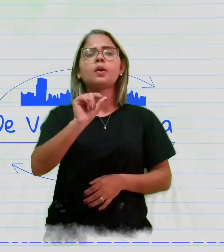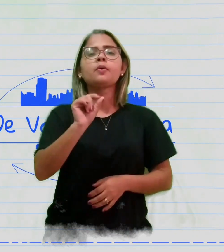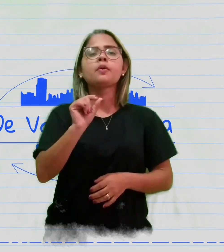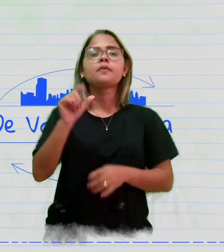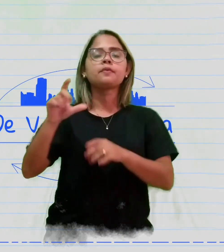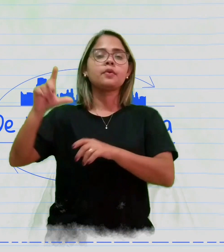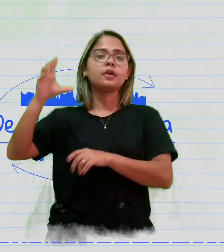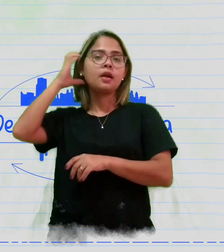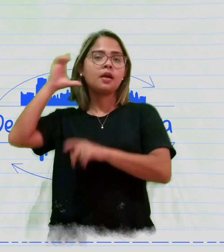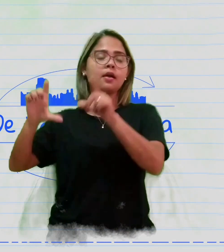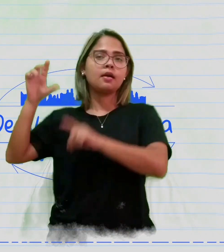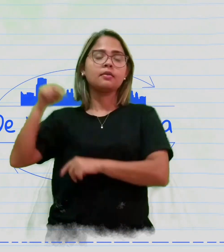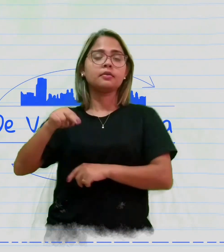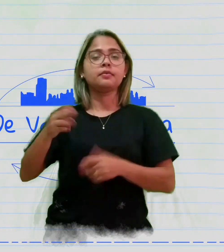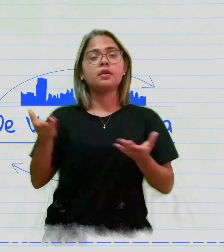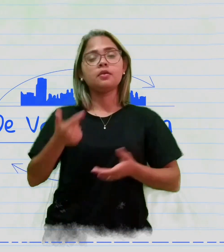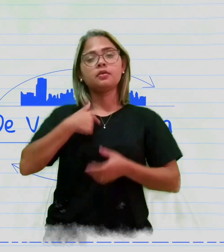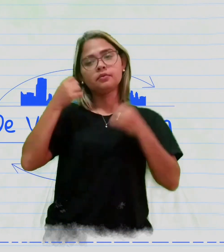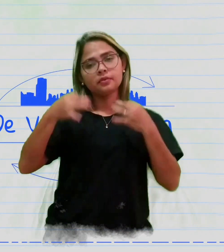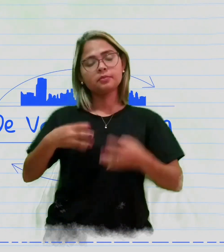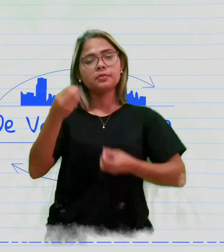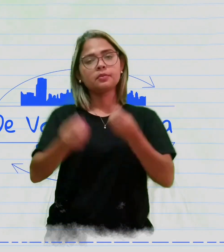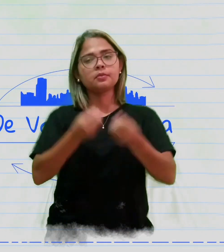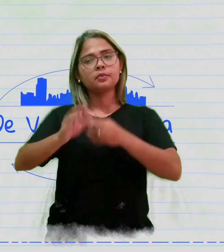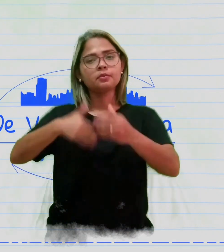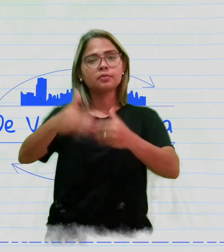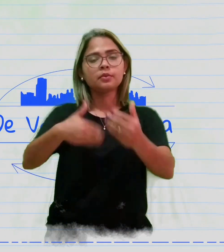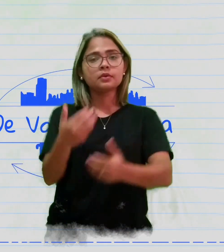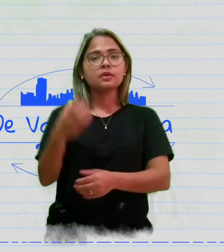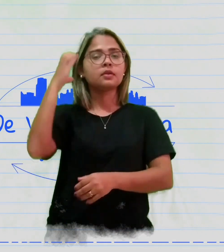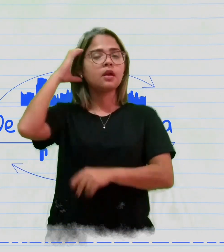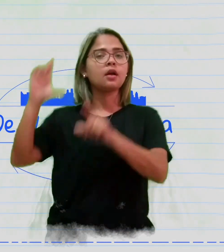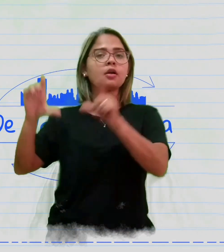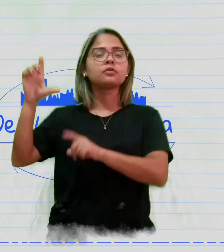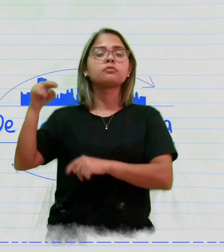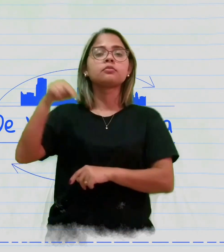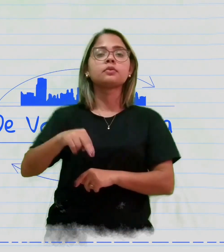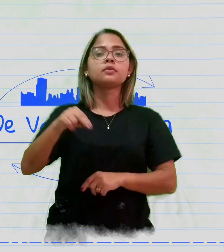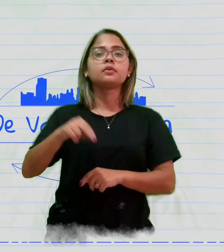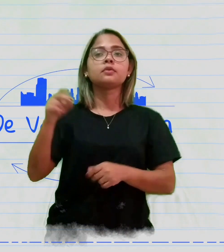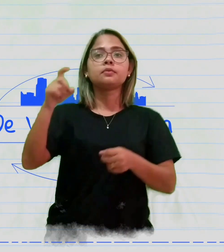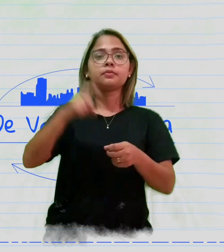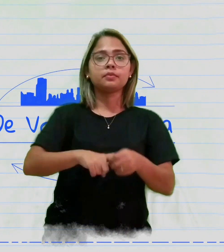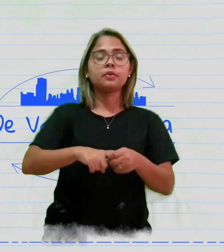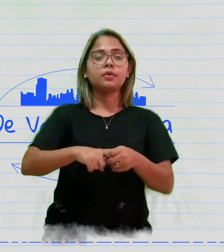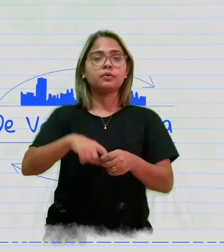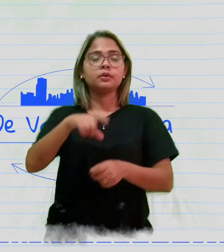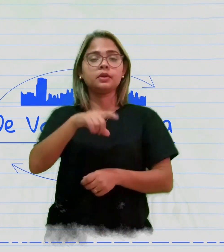agora eu gostaria de dizer um pouco como foi que começou esse processo. A Rádio Novela Volta partiu de uma música chamada